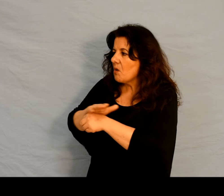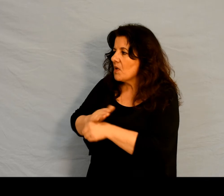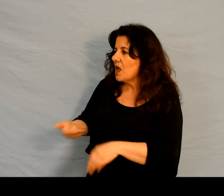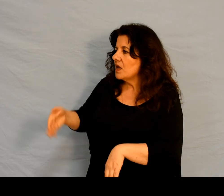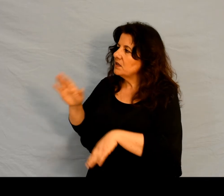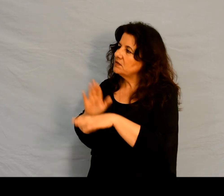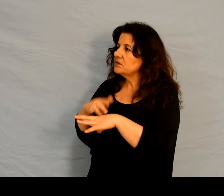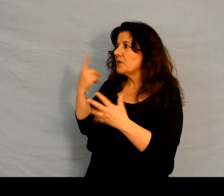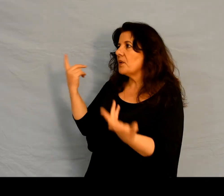leçon ?»